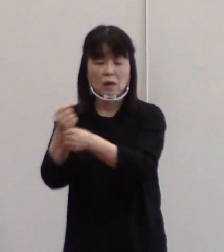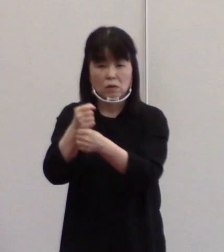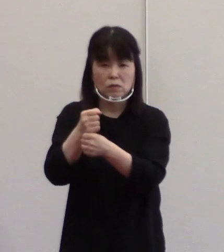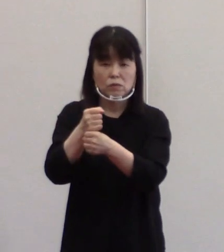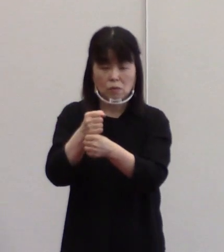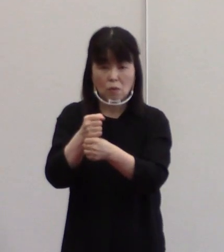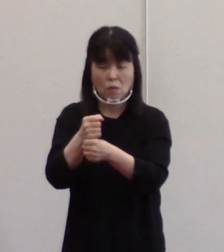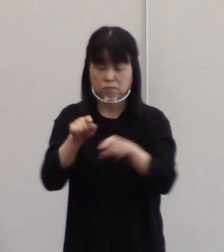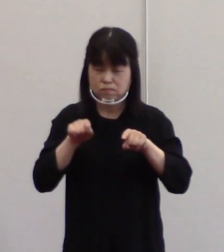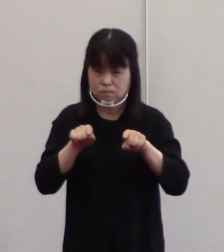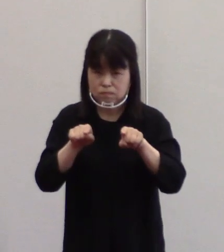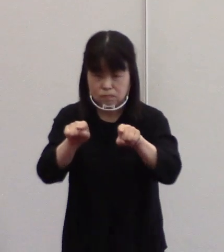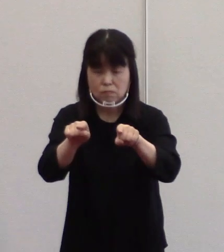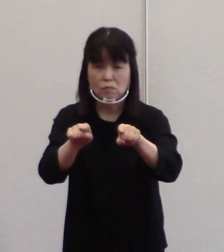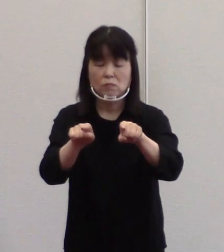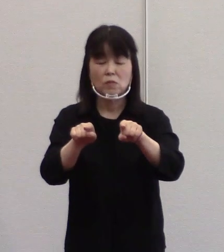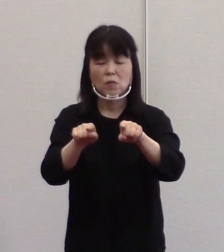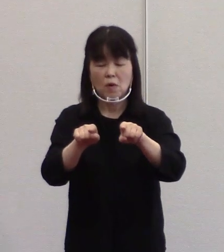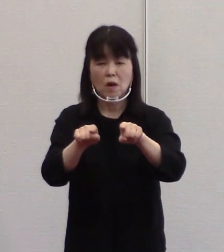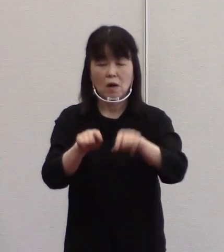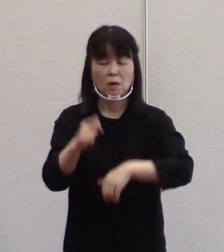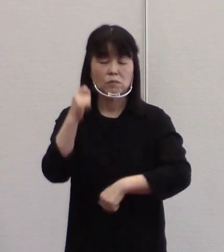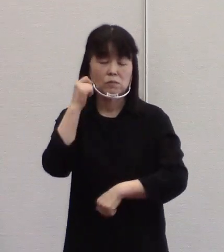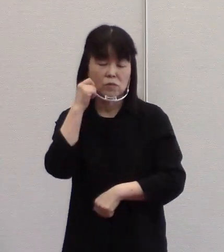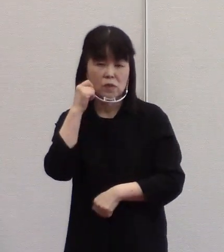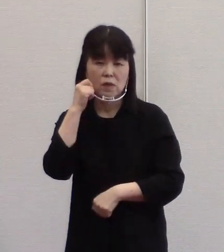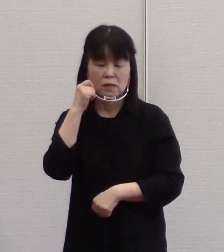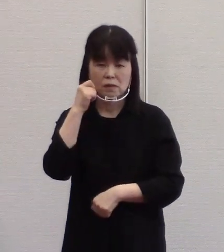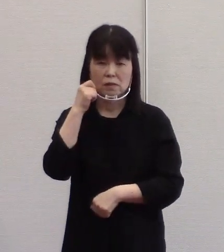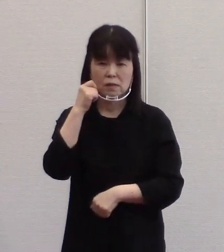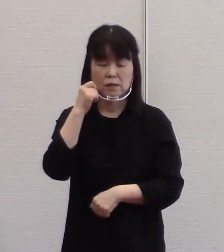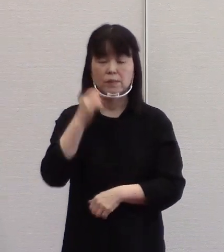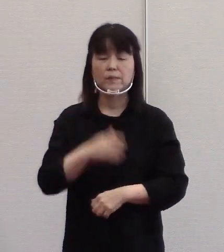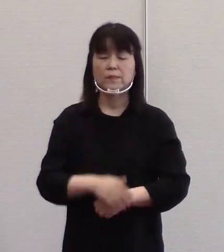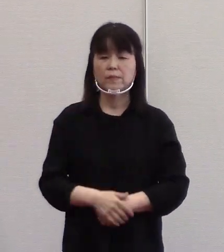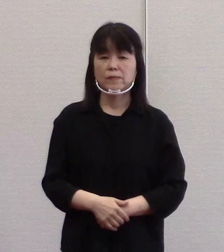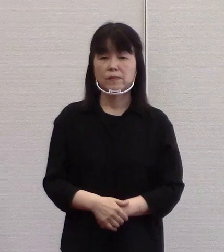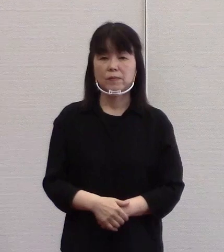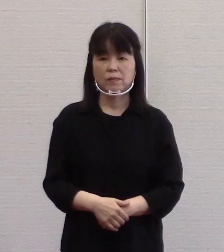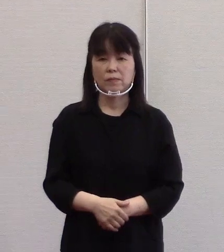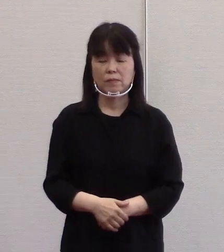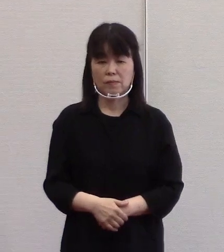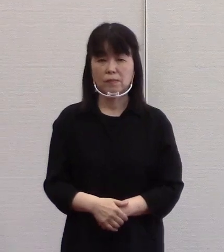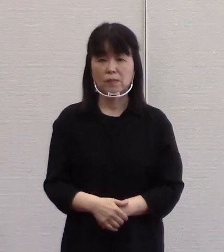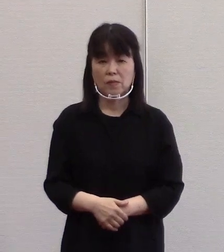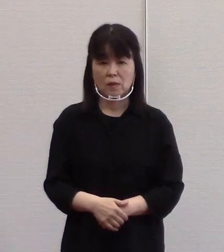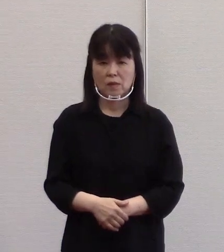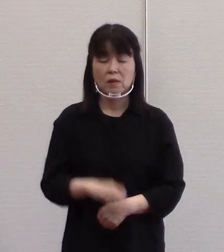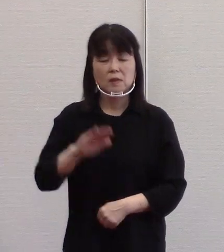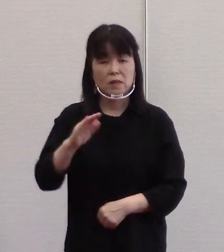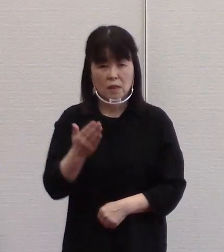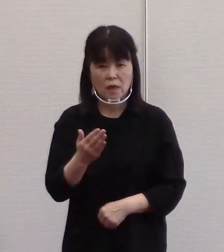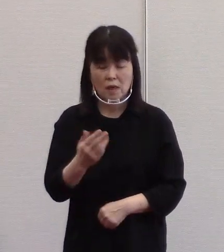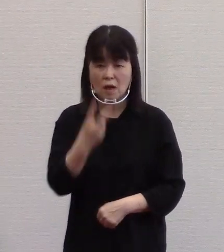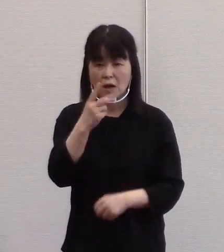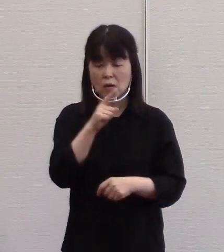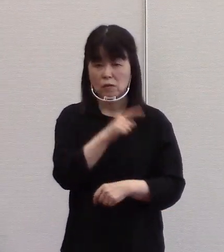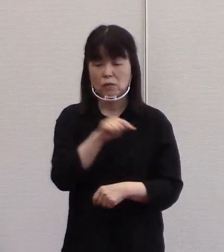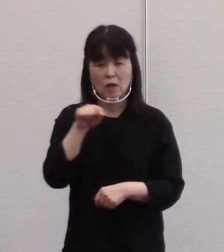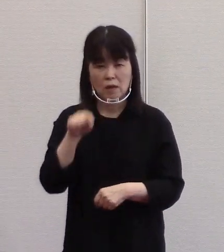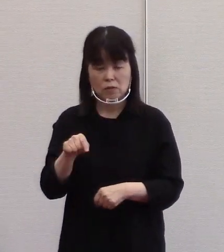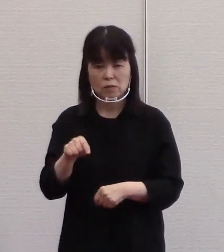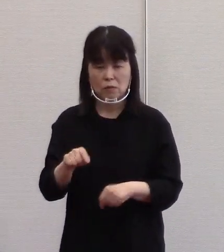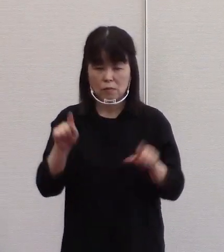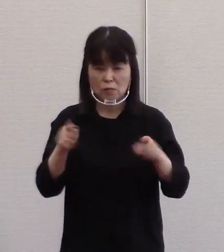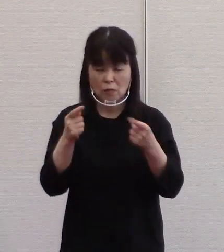経済の活性化といいますか回復を図っていく、まあ、それしかないだろうと思っています。 そうい